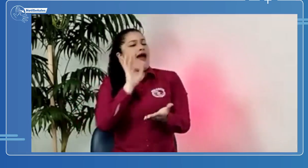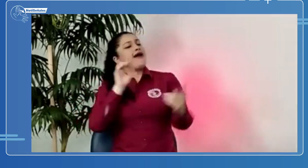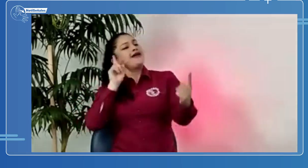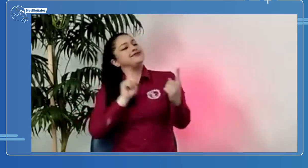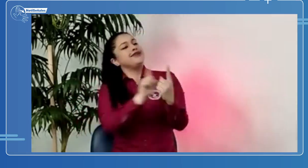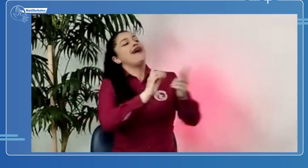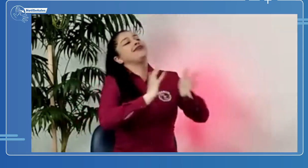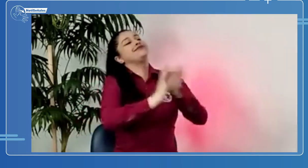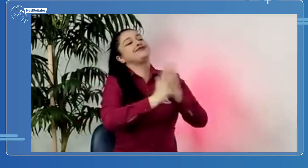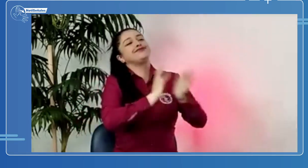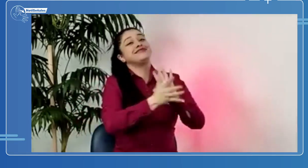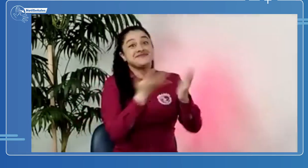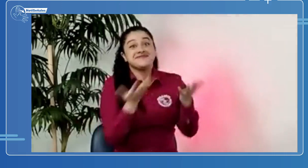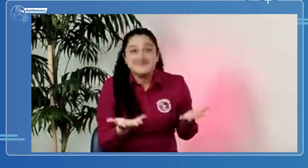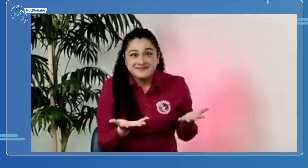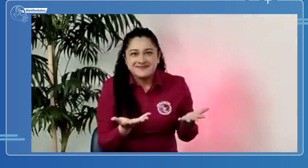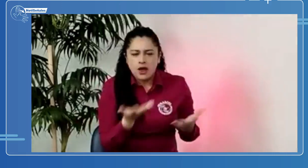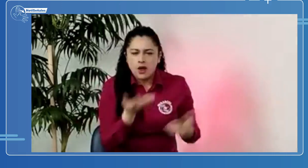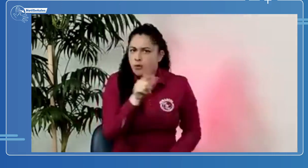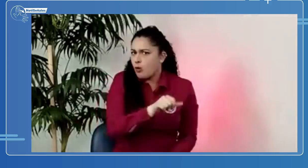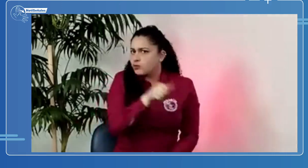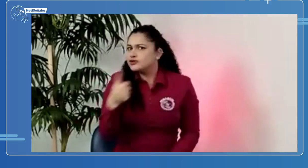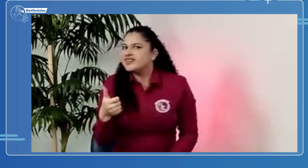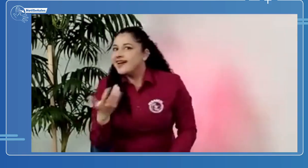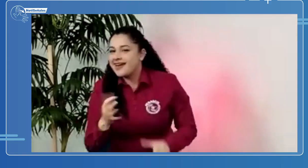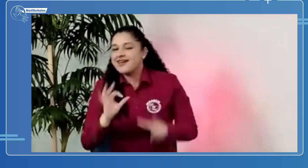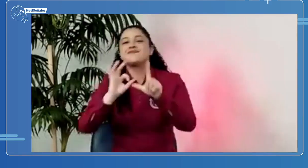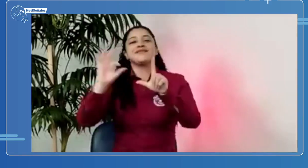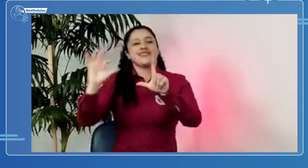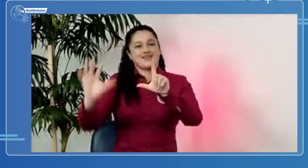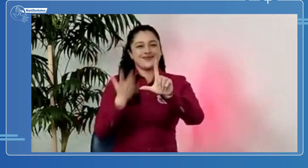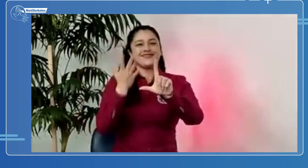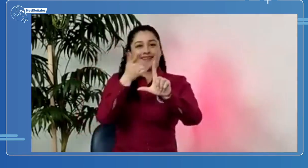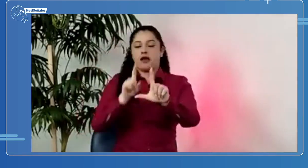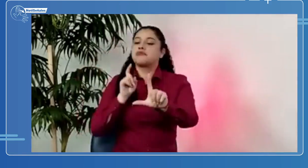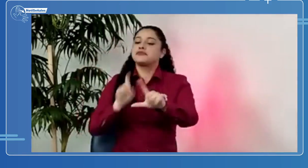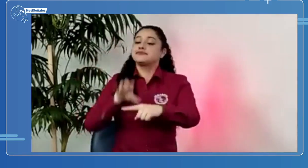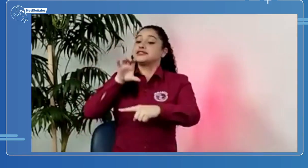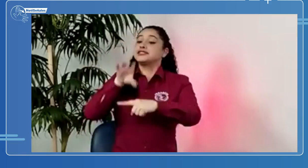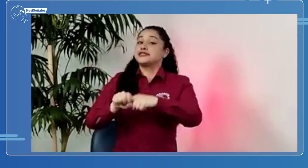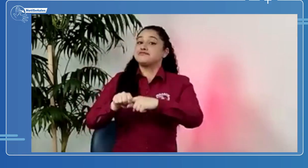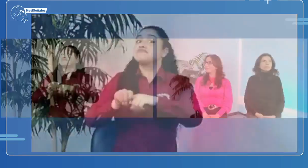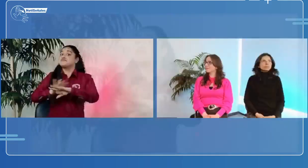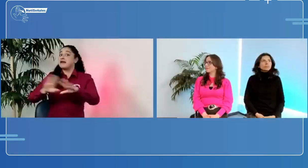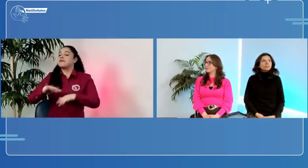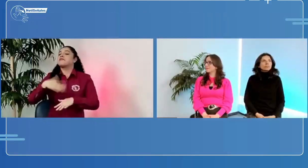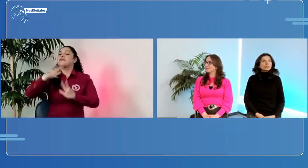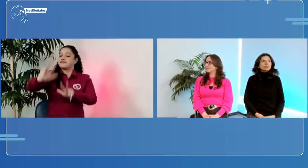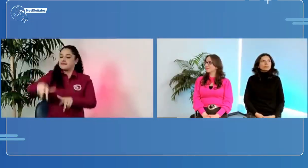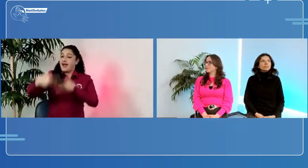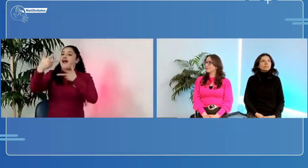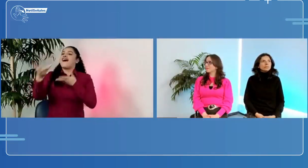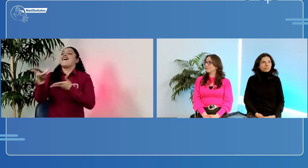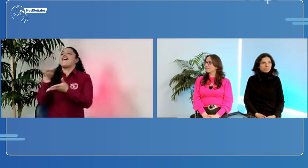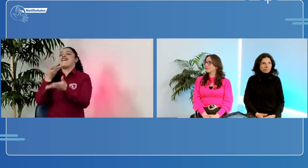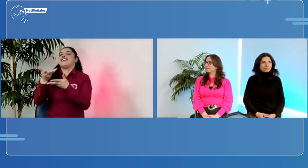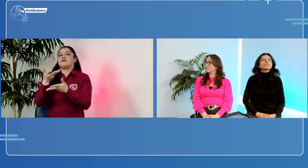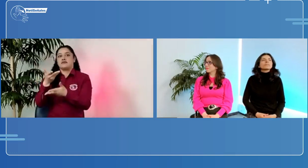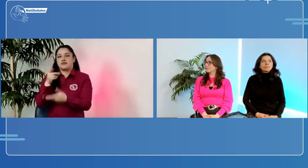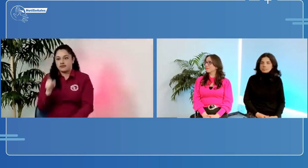las van a atender en lengua de señas. También tienen un portal virtual para pedir algunas citas, o sea, una cita